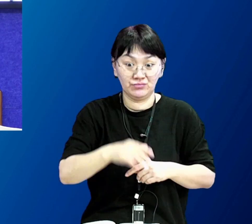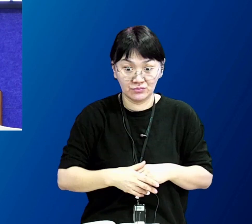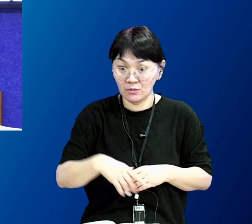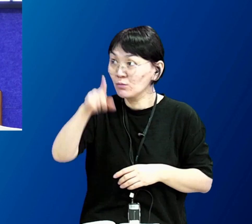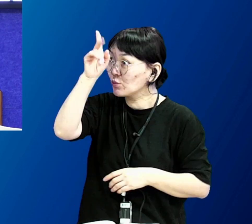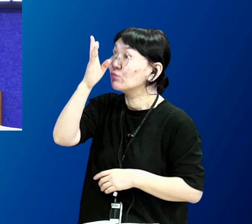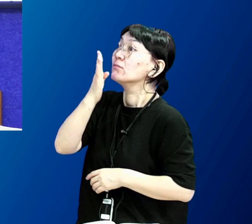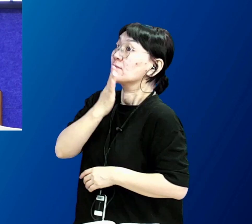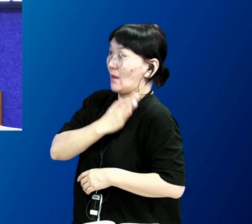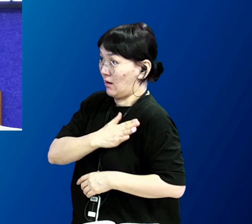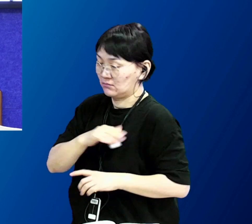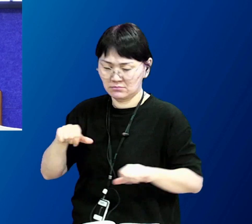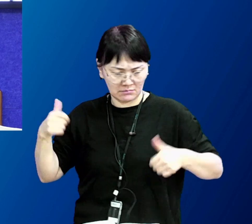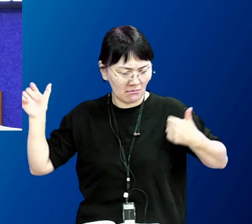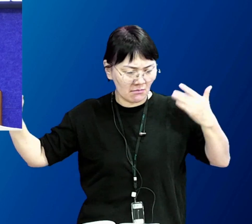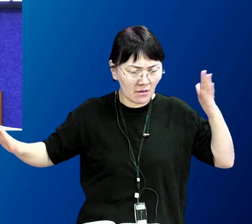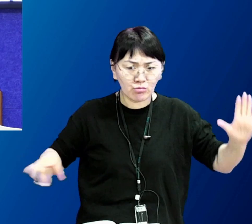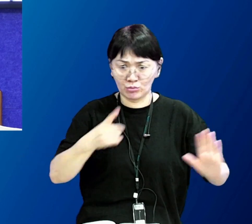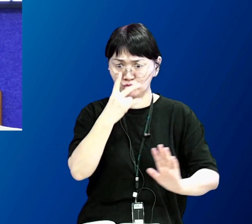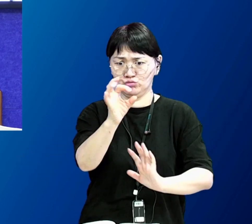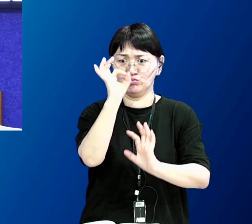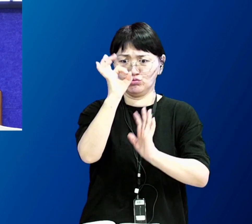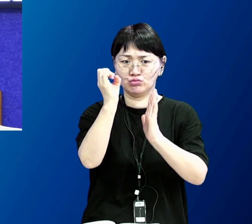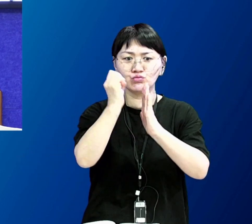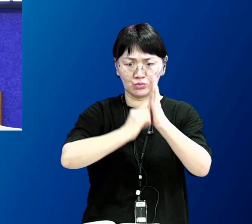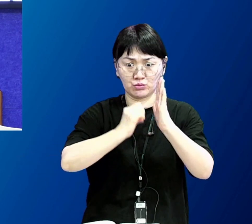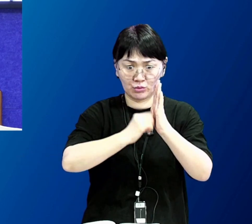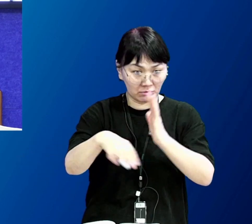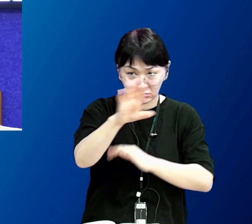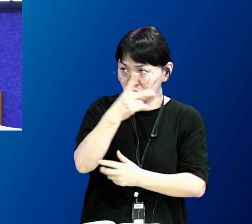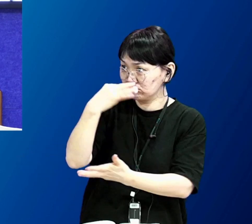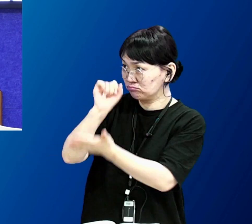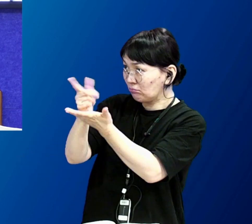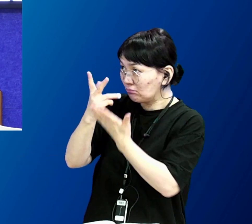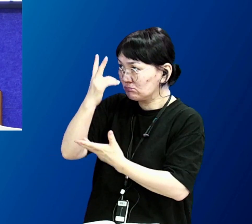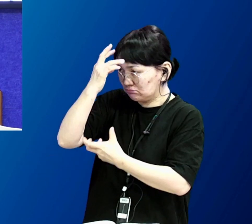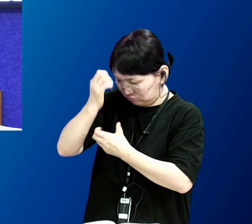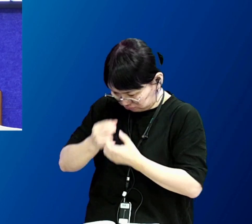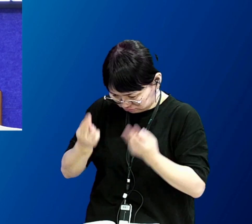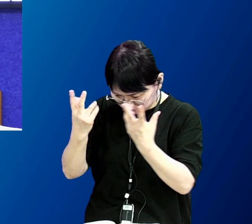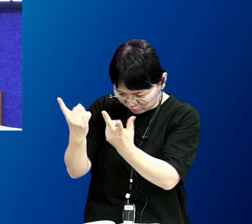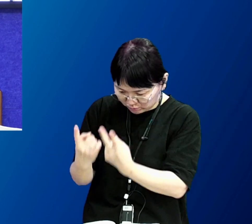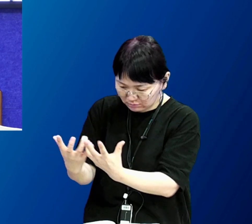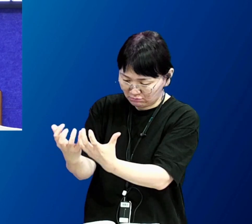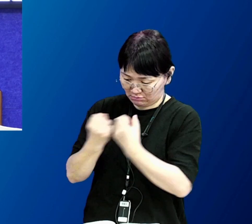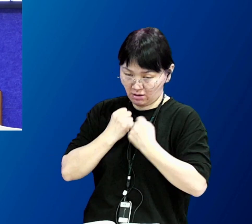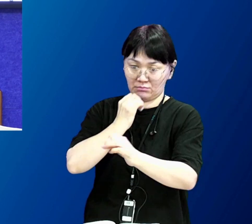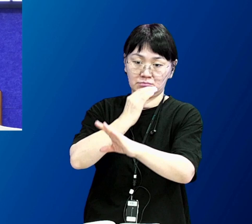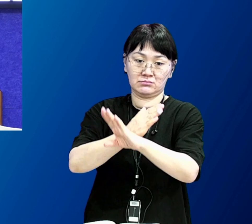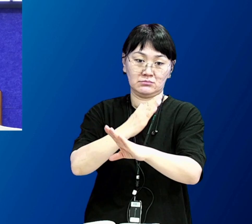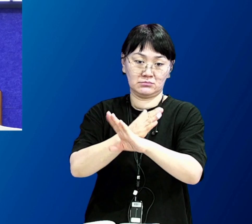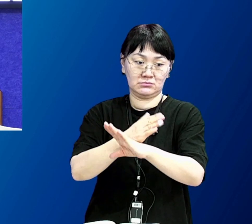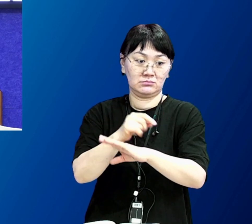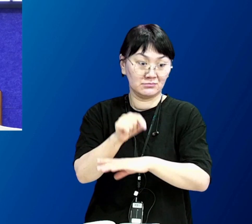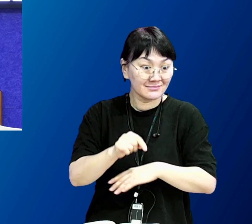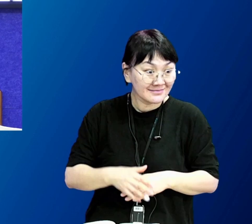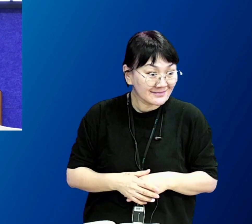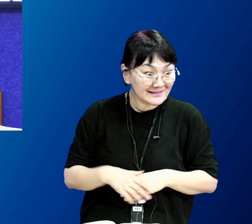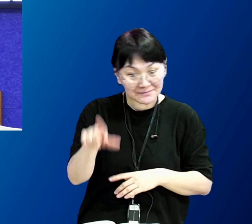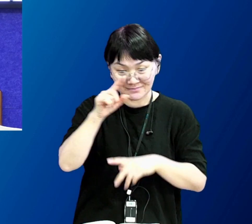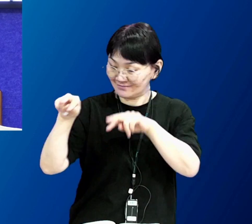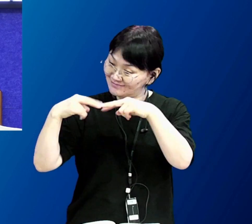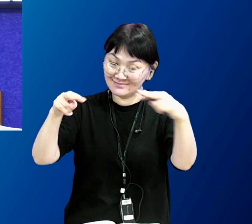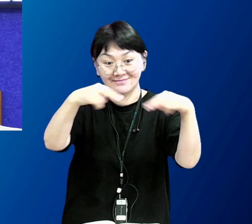мөн хайрлах ёстой. Бид энэ тушаалыг түүнээс авсан блээ. За би энэ логоныг